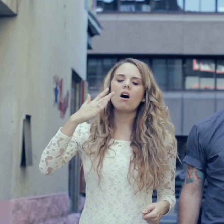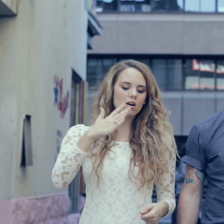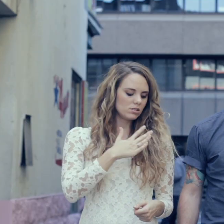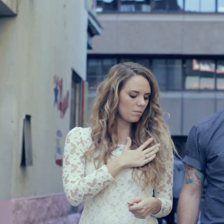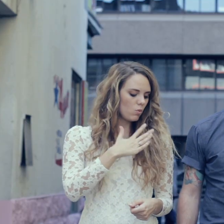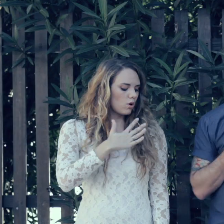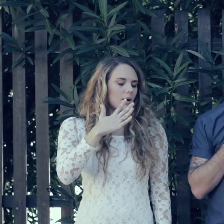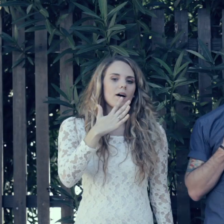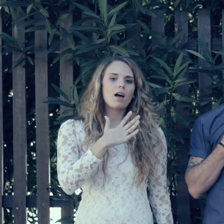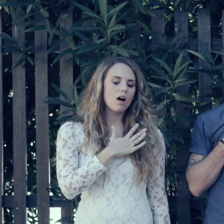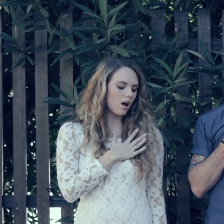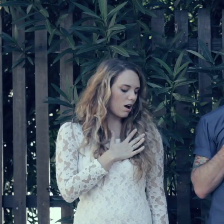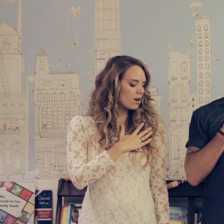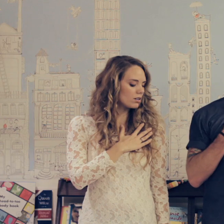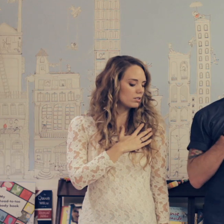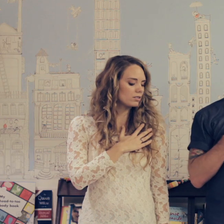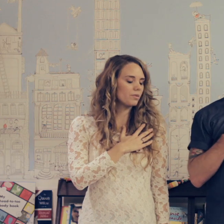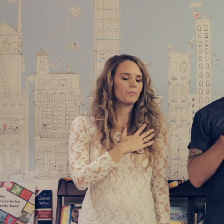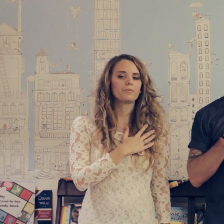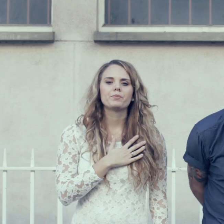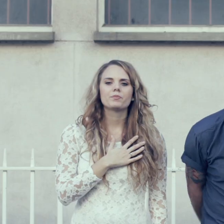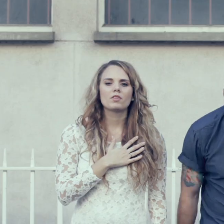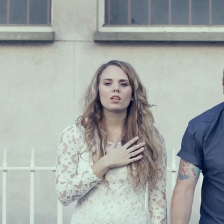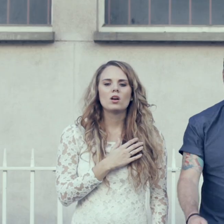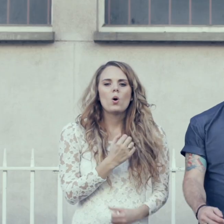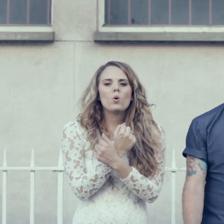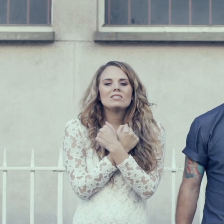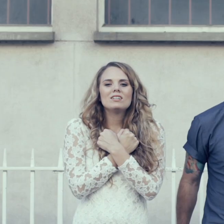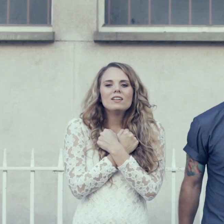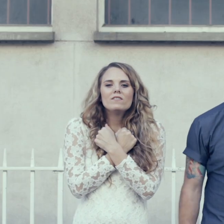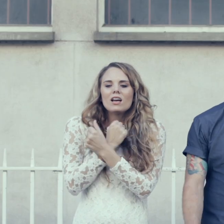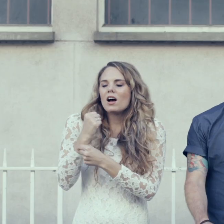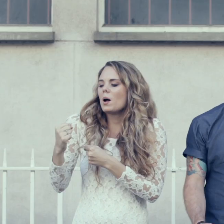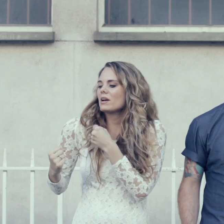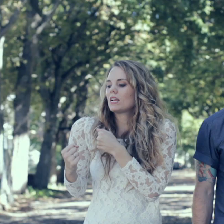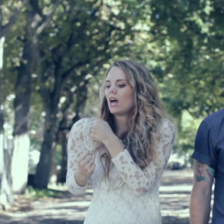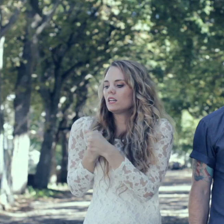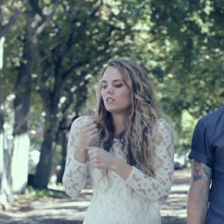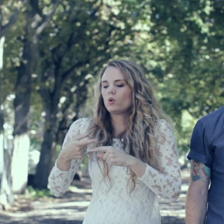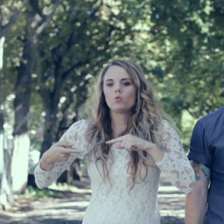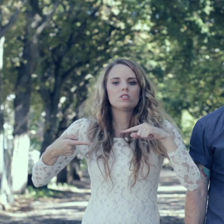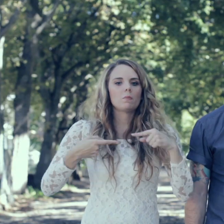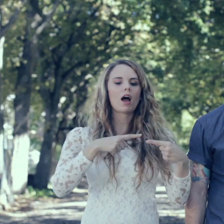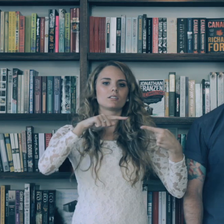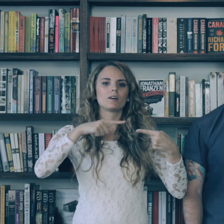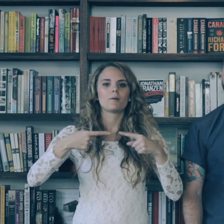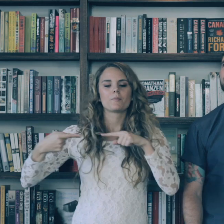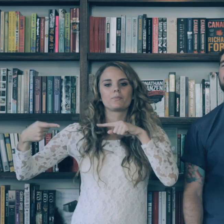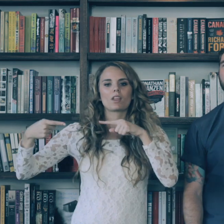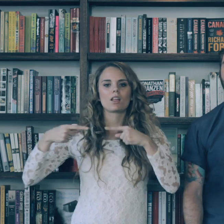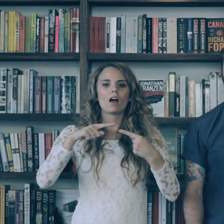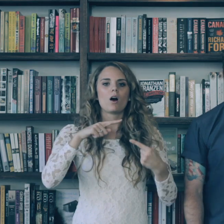haal jy asem oor my hart. Ons liefde bekleid in ons